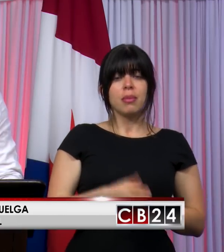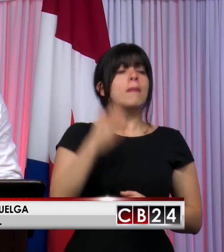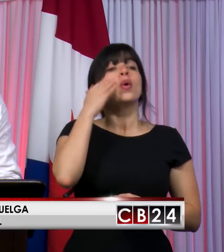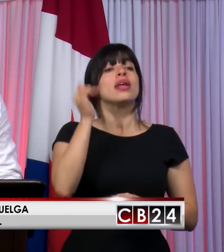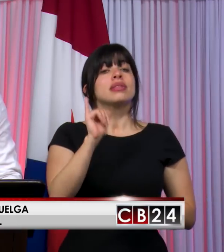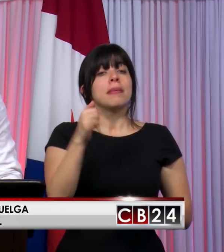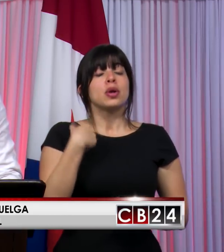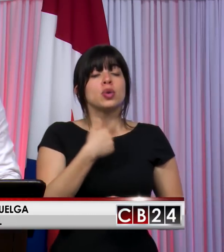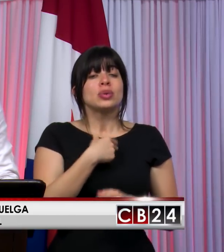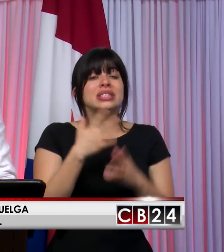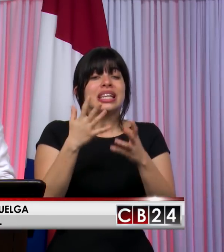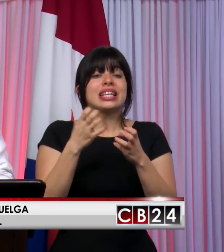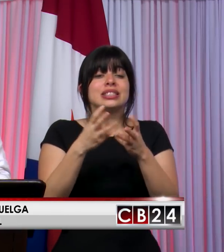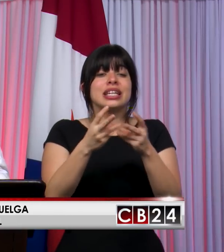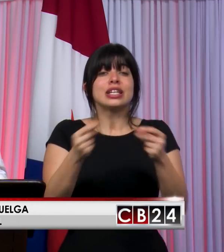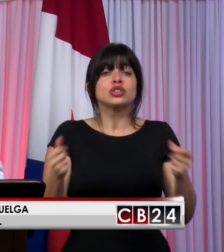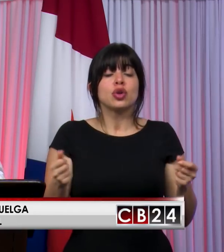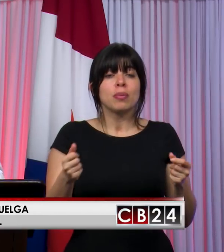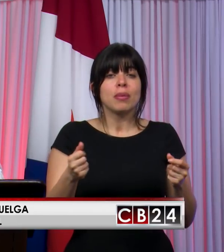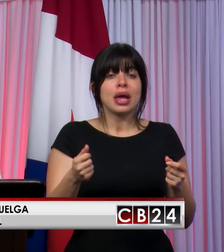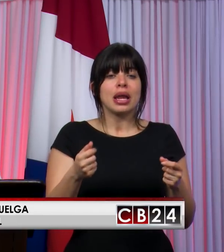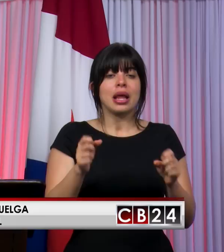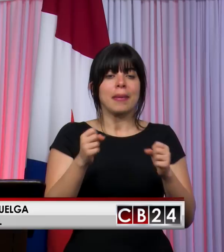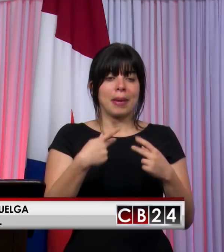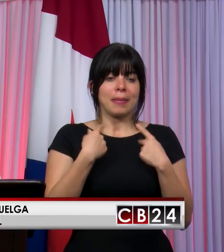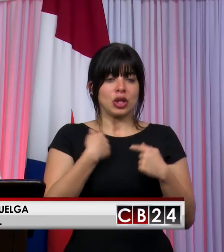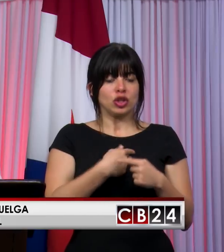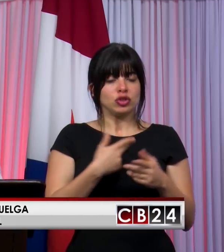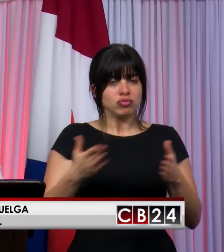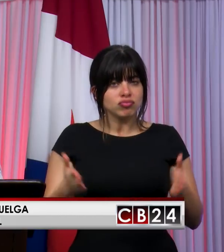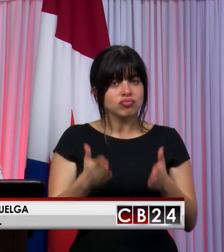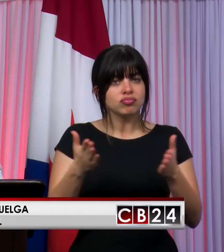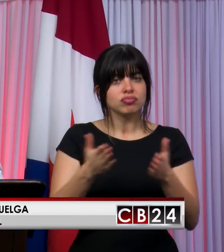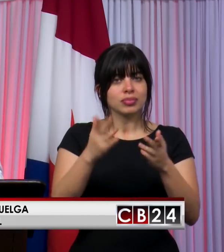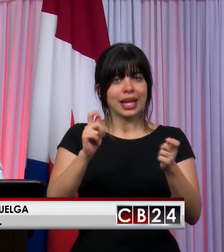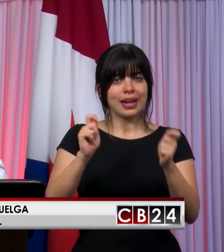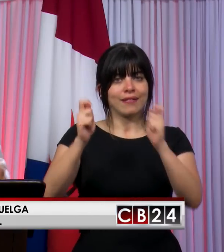porque también nuestro ánimo de resolver es el que nos hace empujar esta